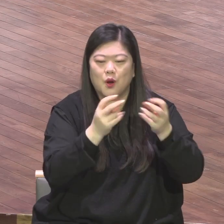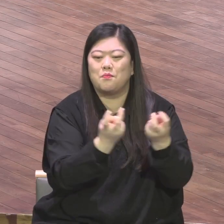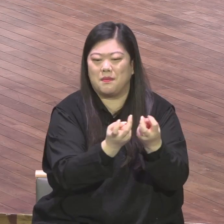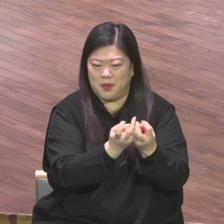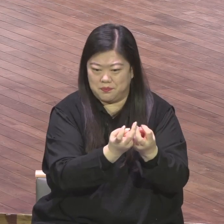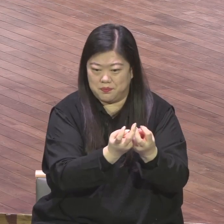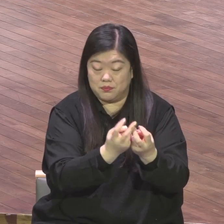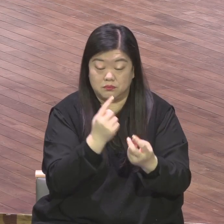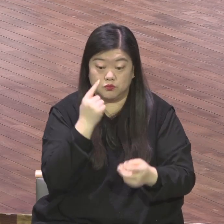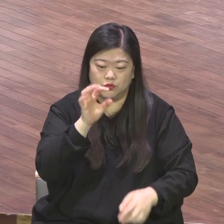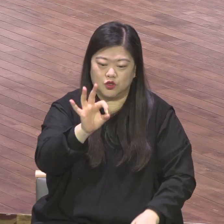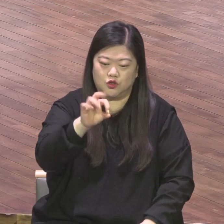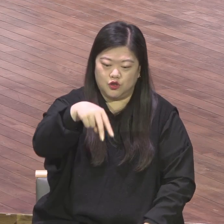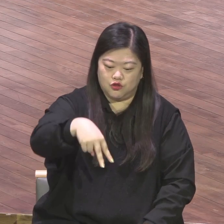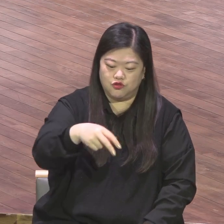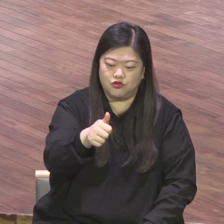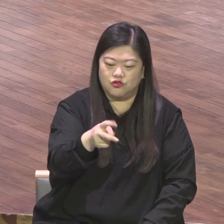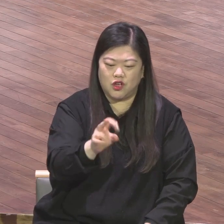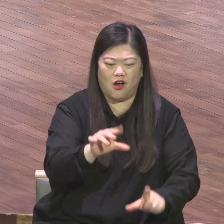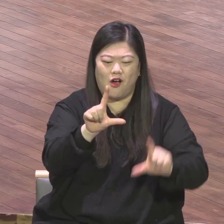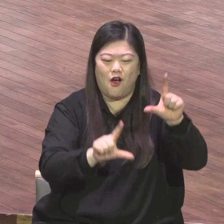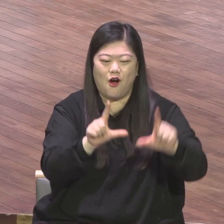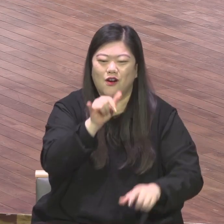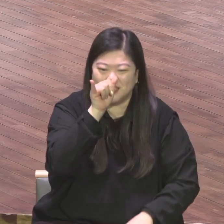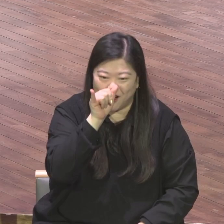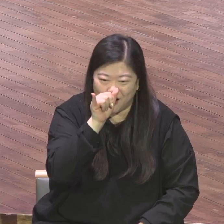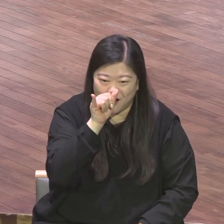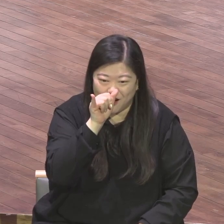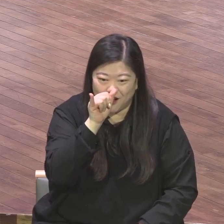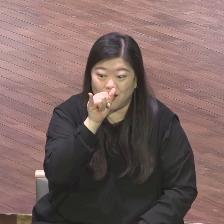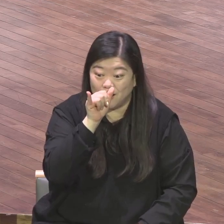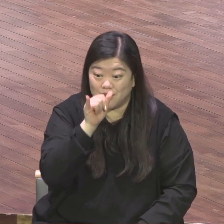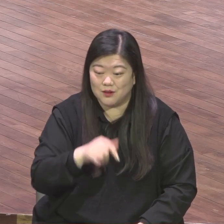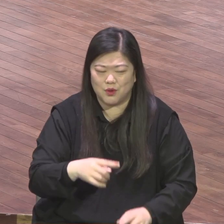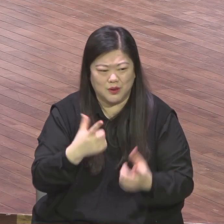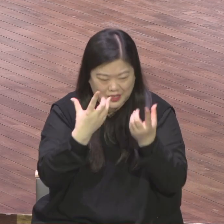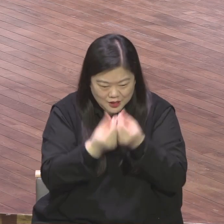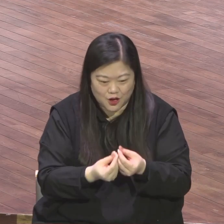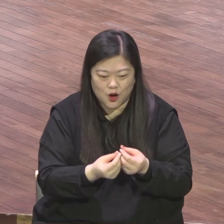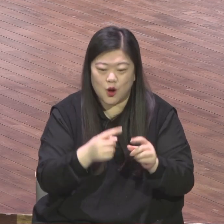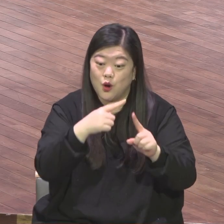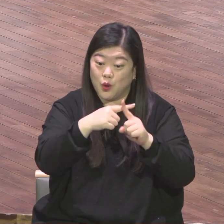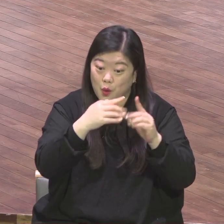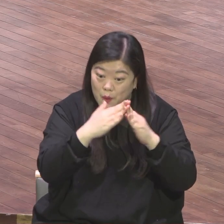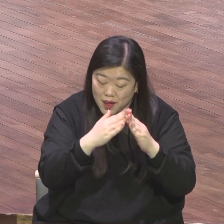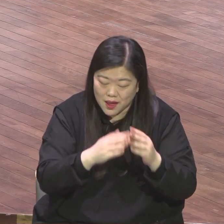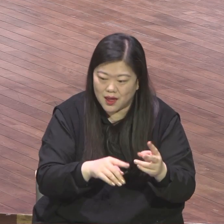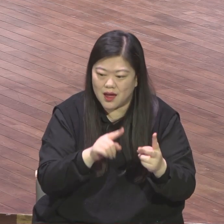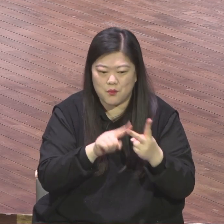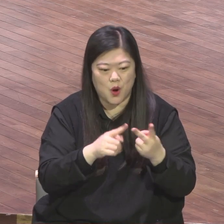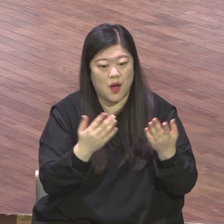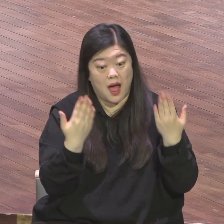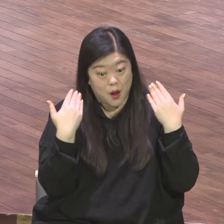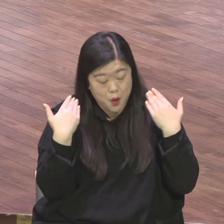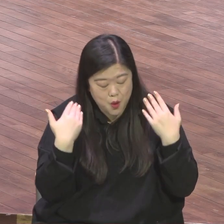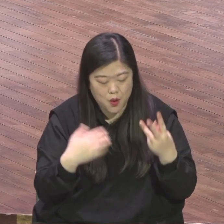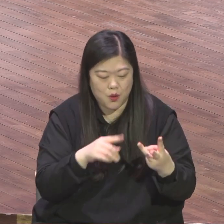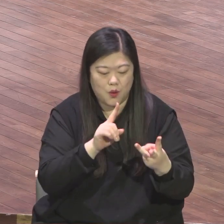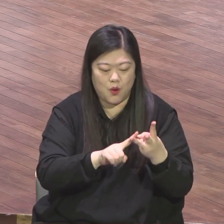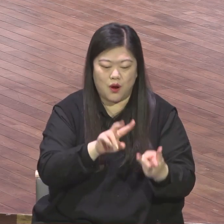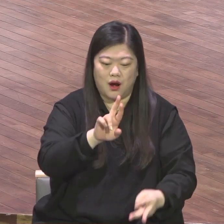말합니다. 다시 말해서 교회와 RUTC 같은 이 건물을